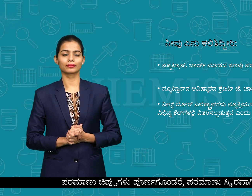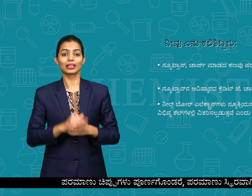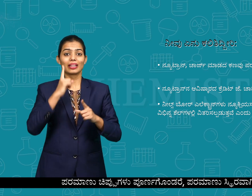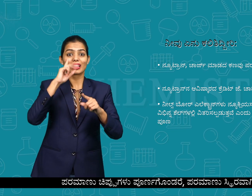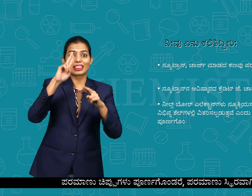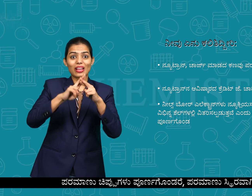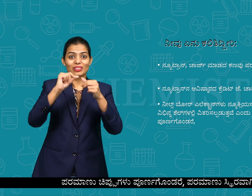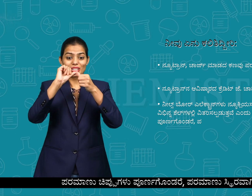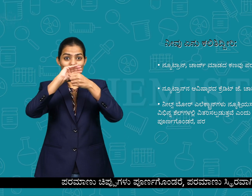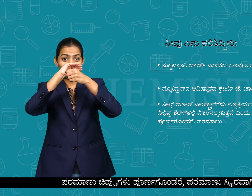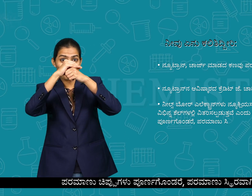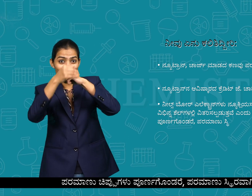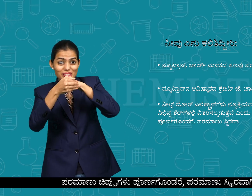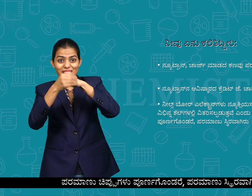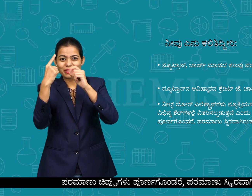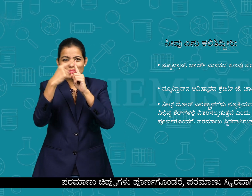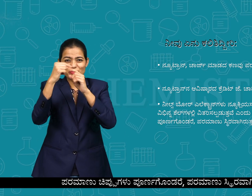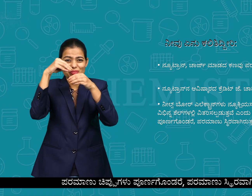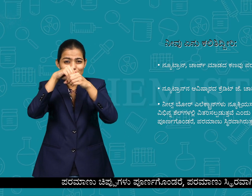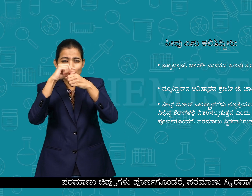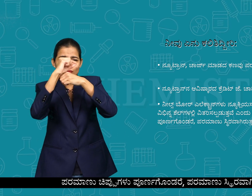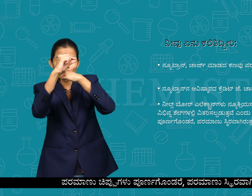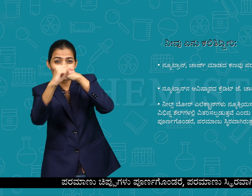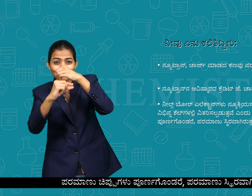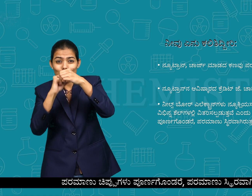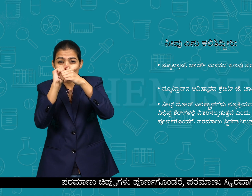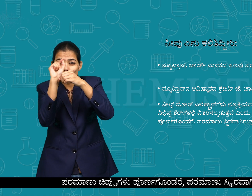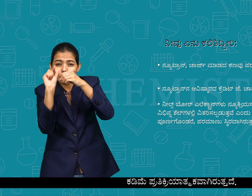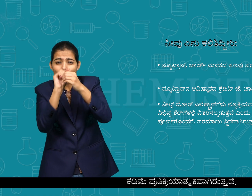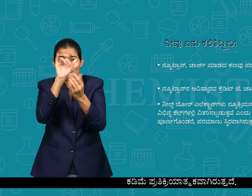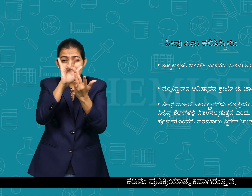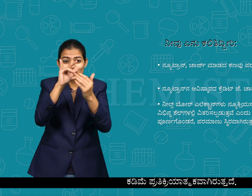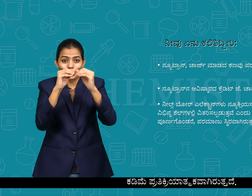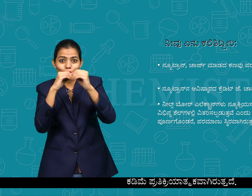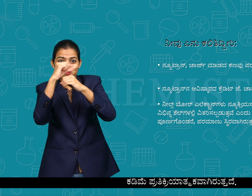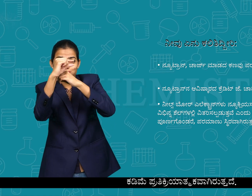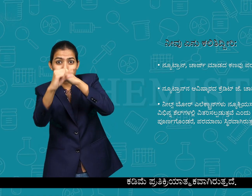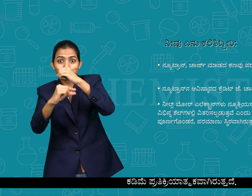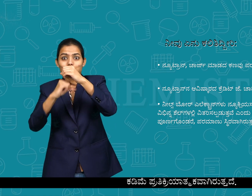ಪರಮಾಣು ಚಿಪ್ಪುಗಳು ಪೂರ್ಣಗೊಂಡರೆ ಪರಮಾಣು ಸ್ಥಿರವಾಗಿರುತ್ತದೆ ಮತ್ತು ಕಡಿಮೆ